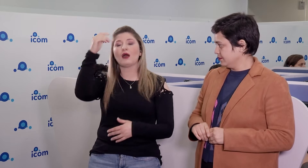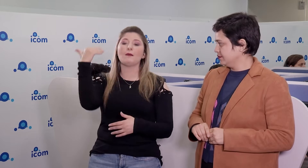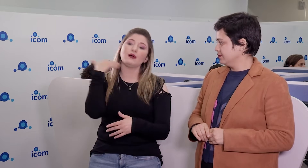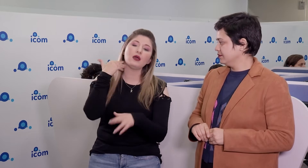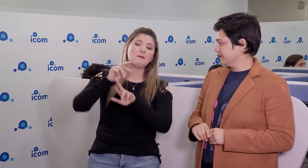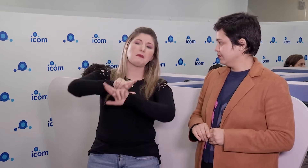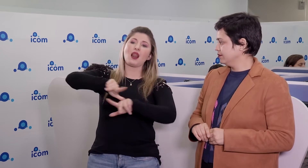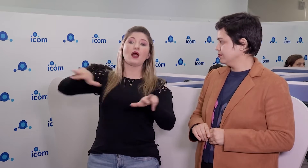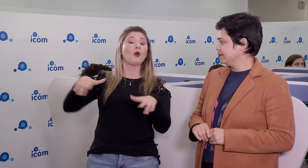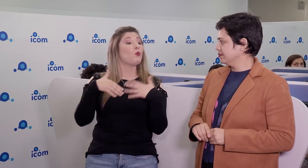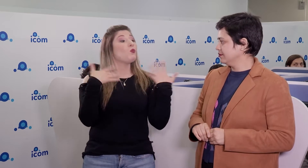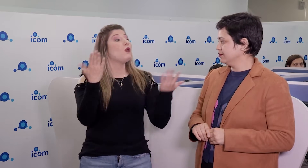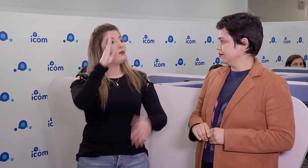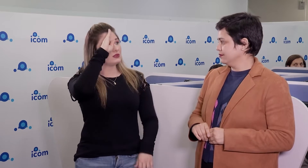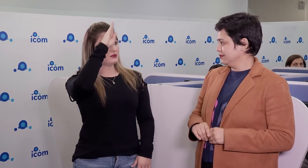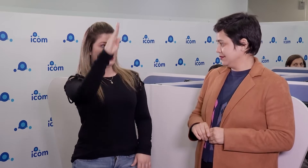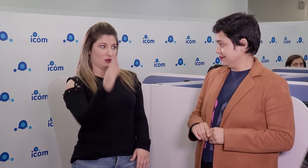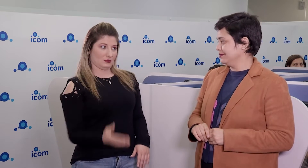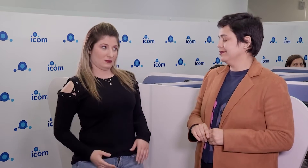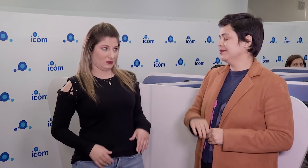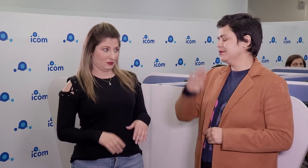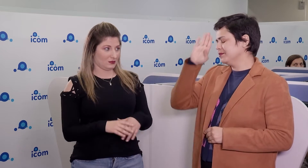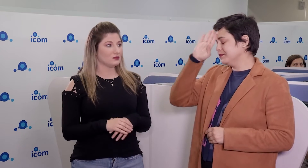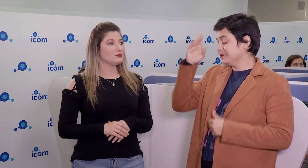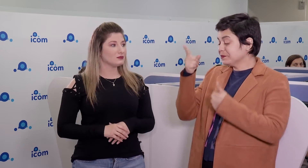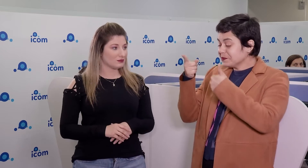barreiras que tu enfrenta, inclusão, acessibilidade, na sociedade em geral?